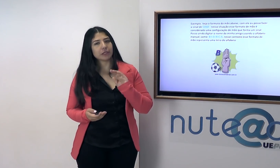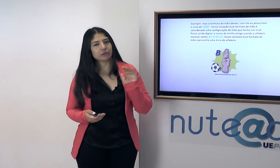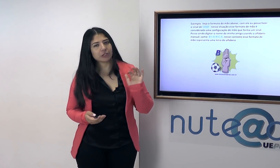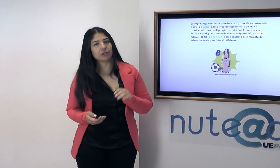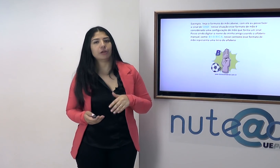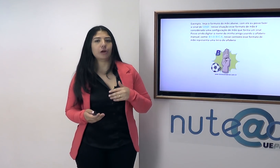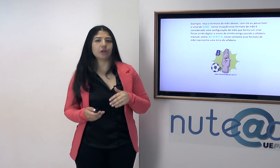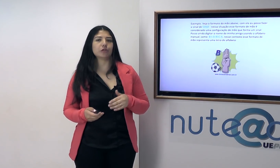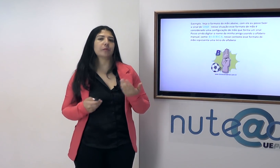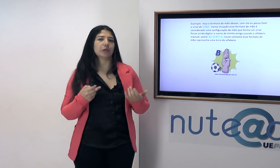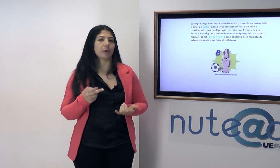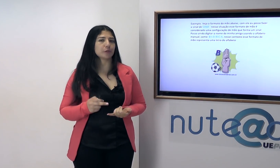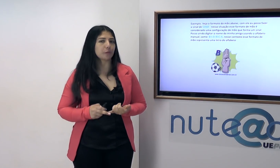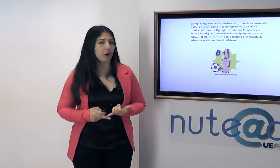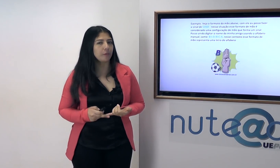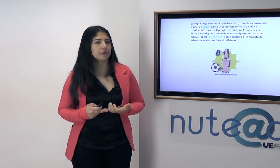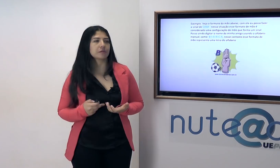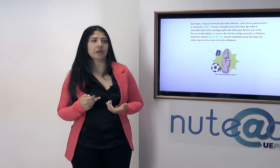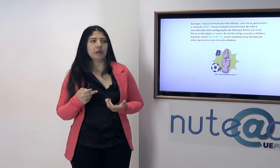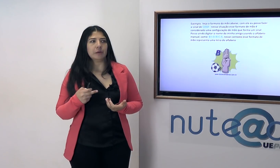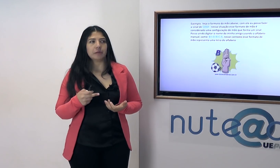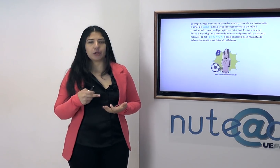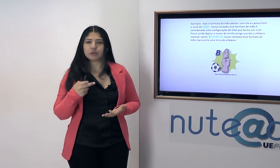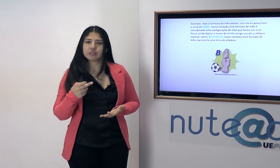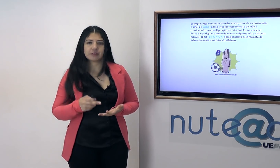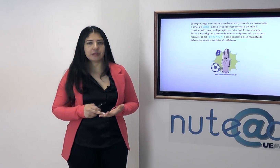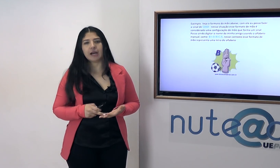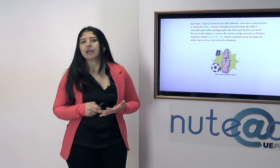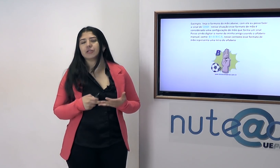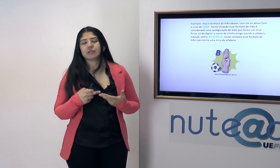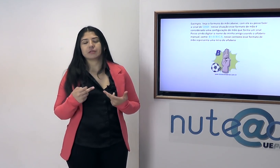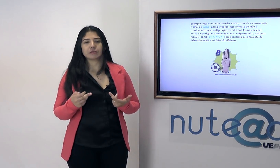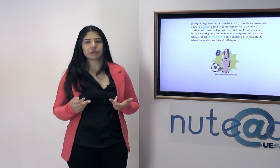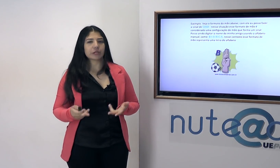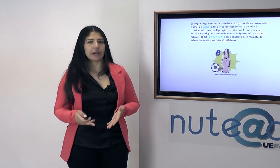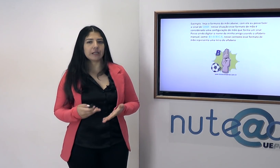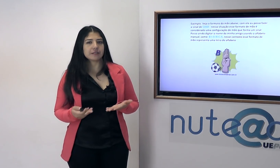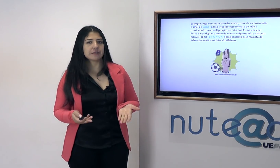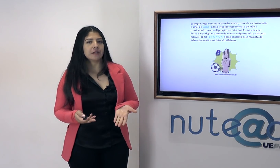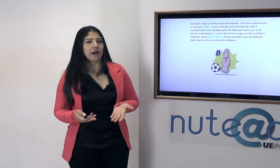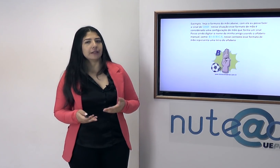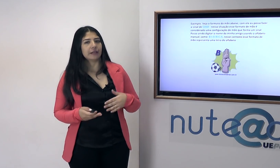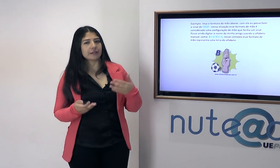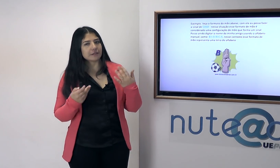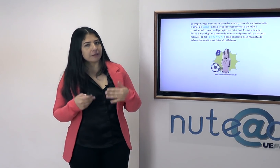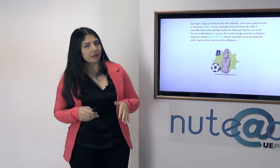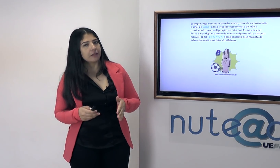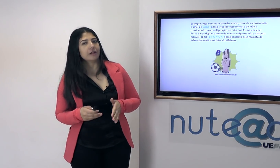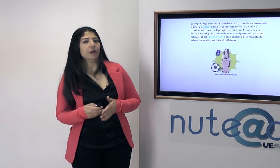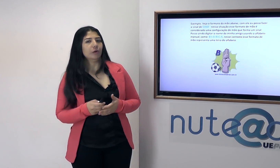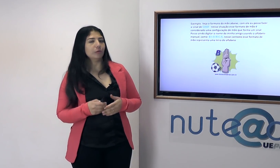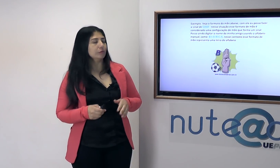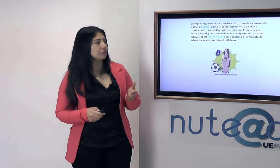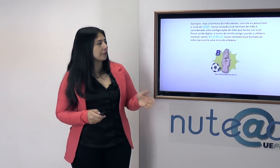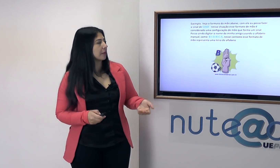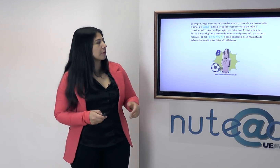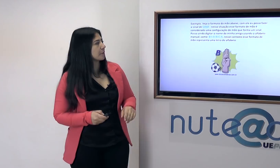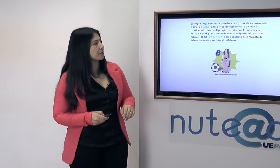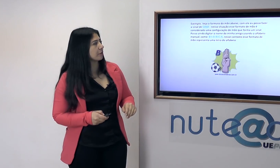alfabeto datilológico para nomes próprios, nomes de cidades, lugares, até que se tenha um sinal específico